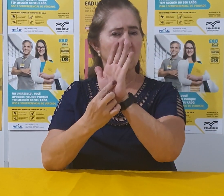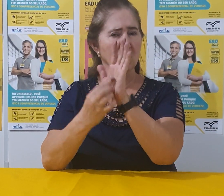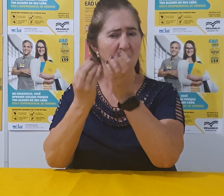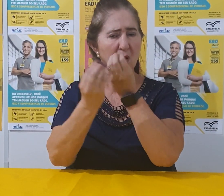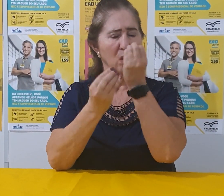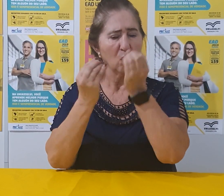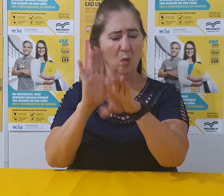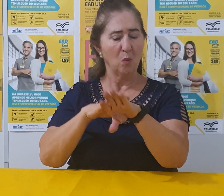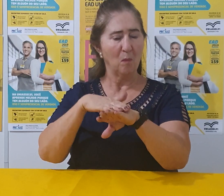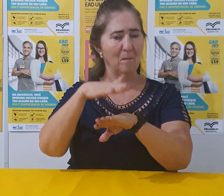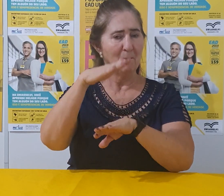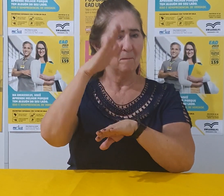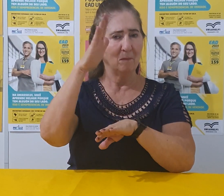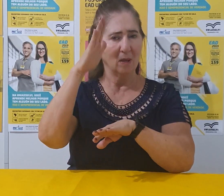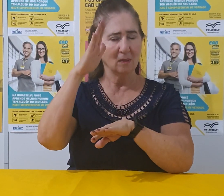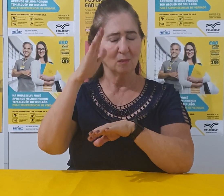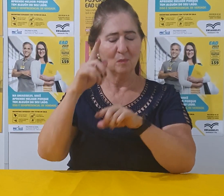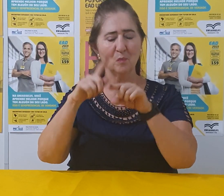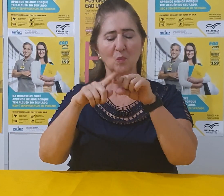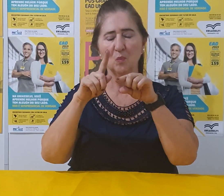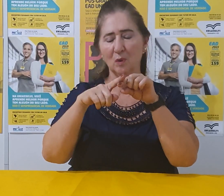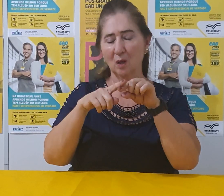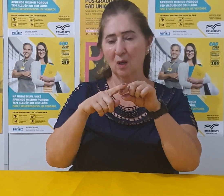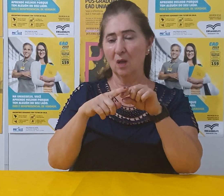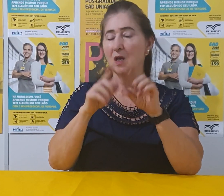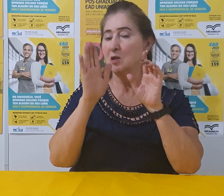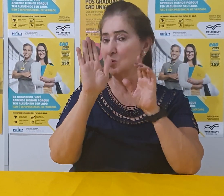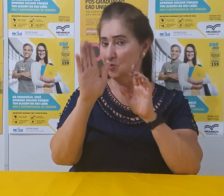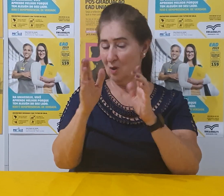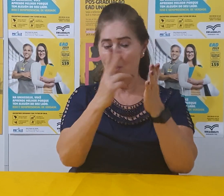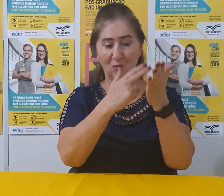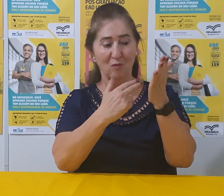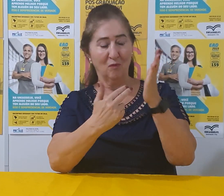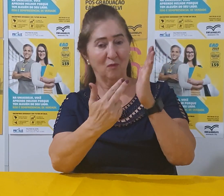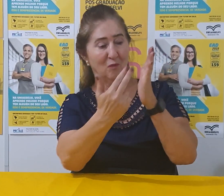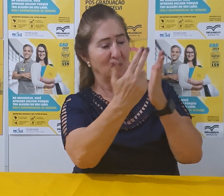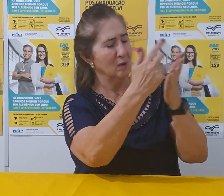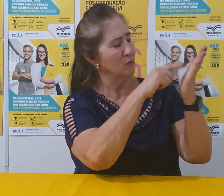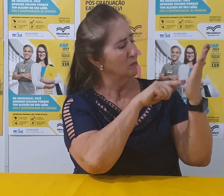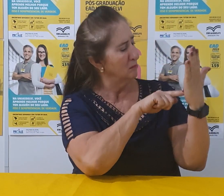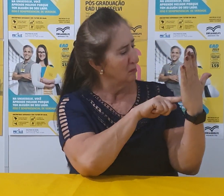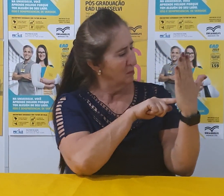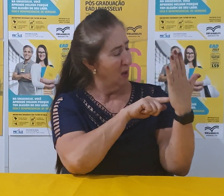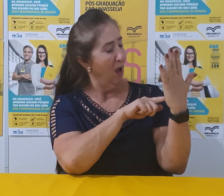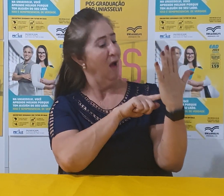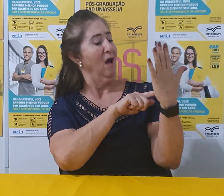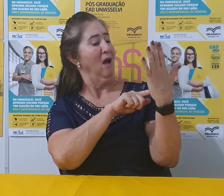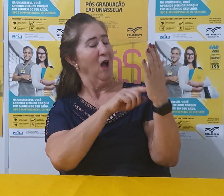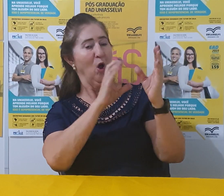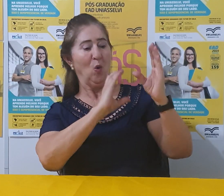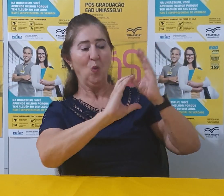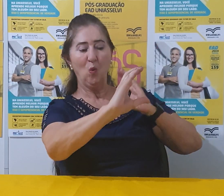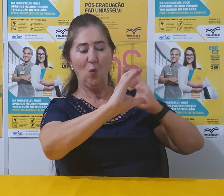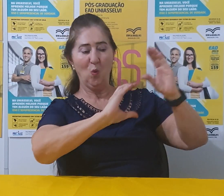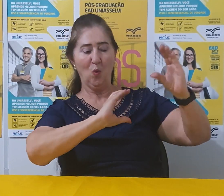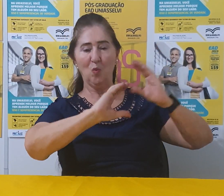surdos, pois a questão visual é presente na sua forma de comunicar, ou seja, através